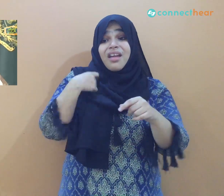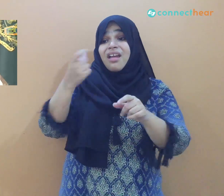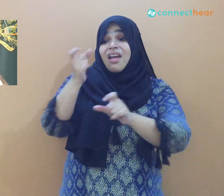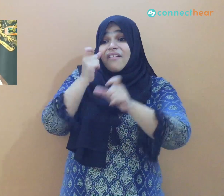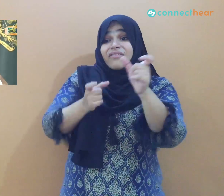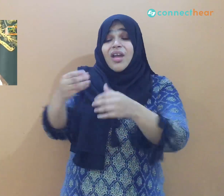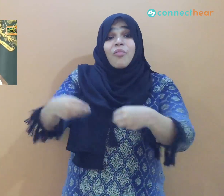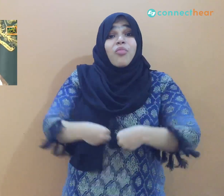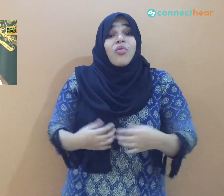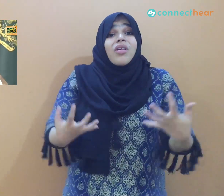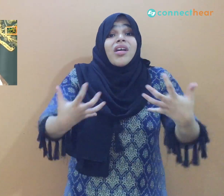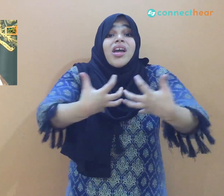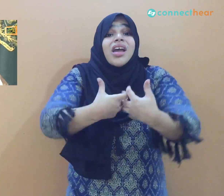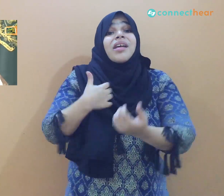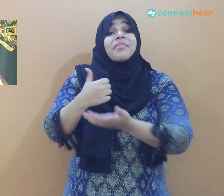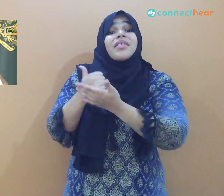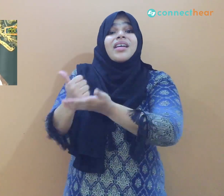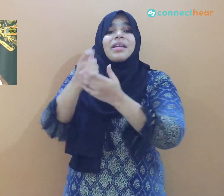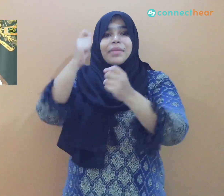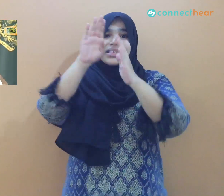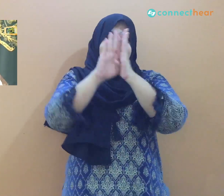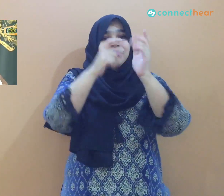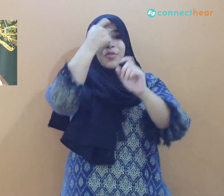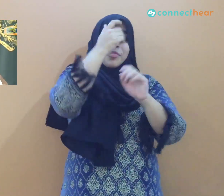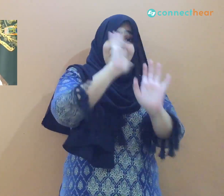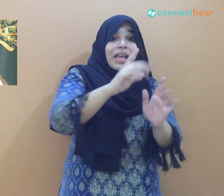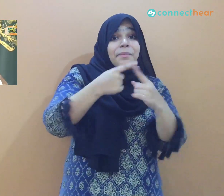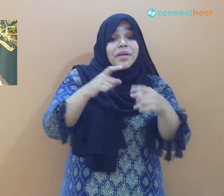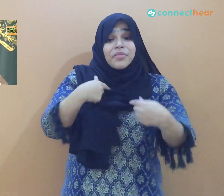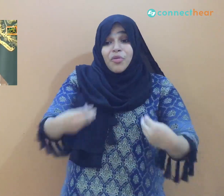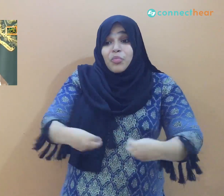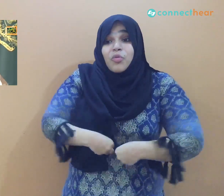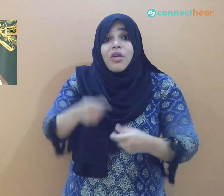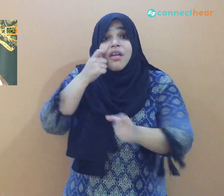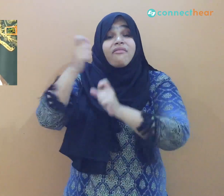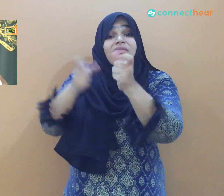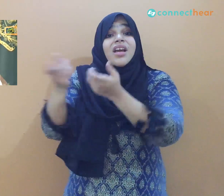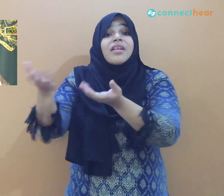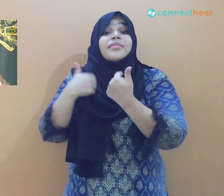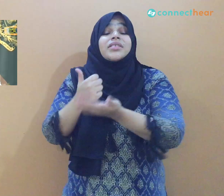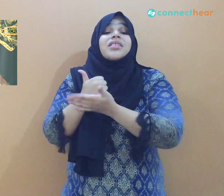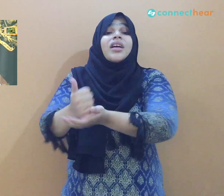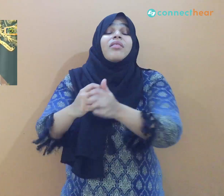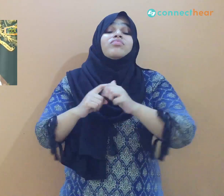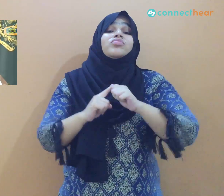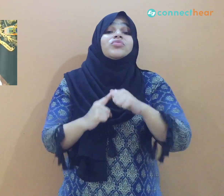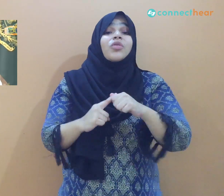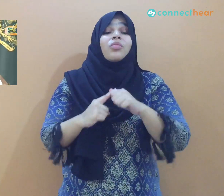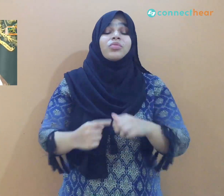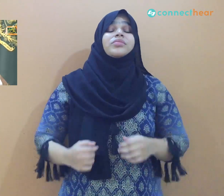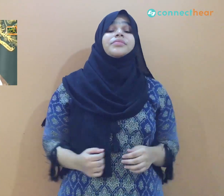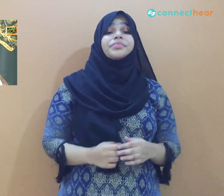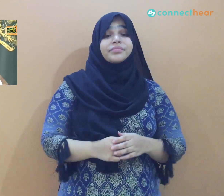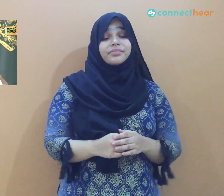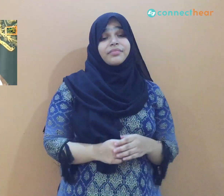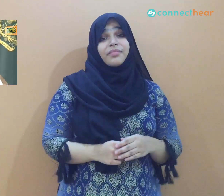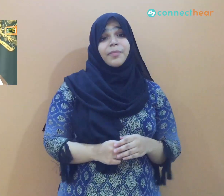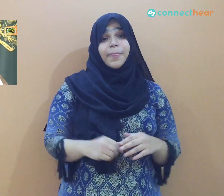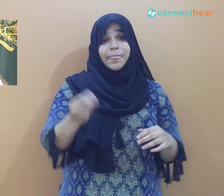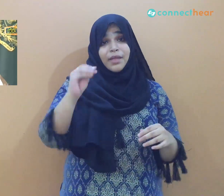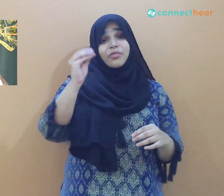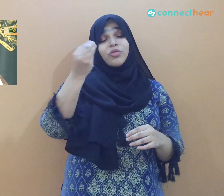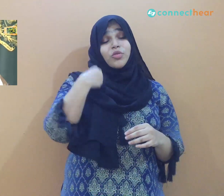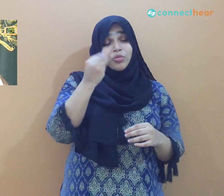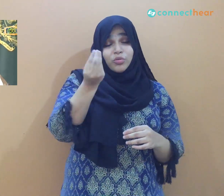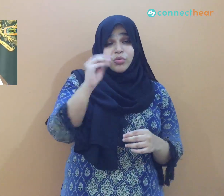بھوک کے مرنے سے بچا رہے ہیں، ہماری مجبوری ہے کہ اب کھولیں۔ تو میں صرف آپ کو اب یہ